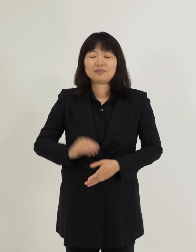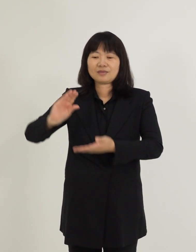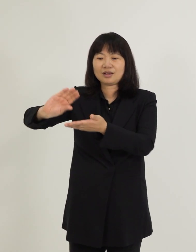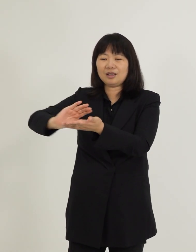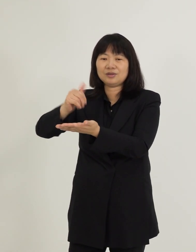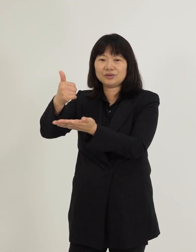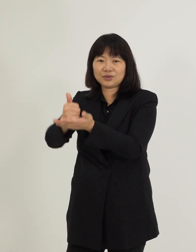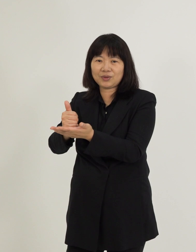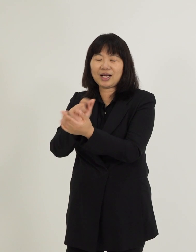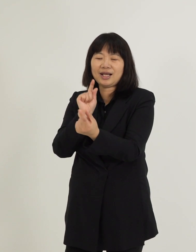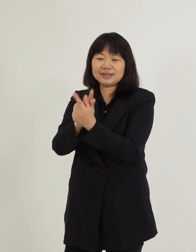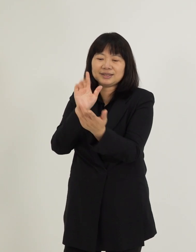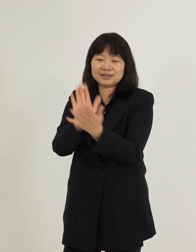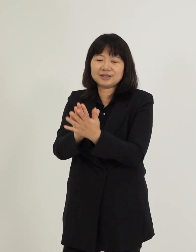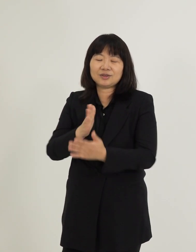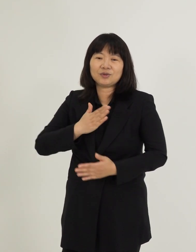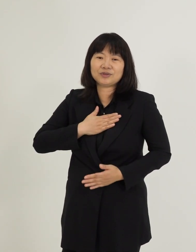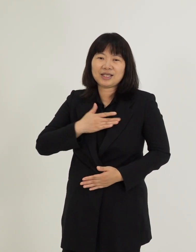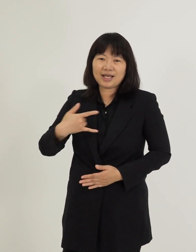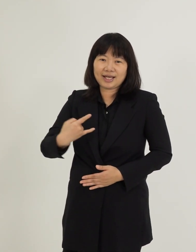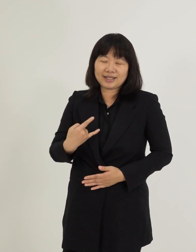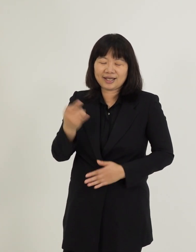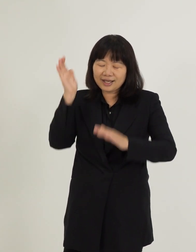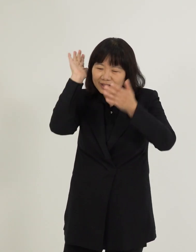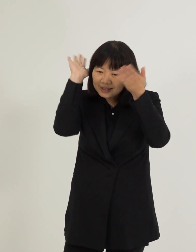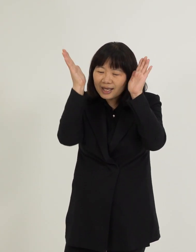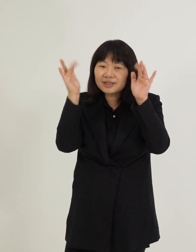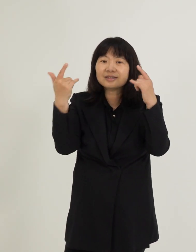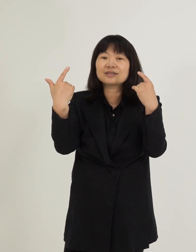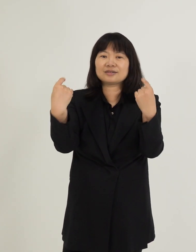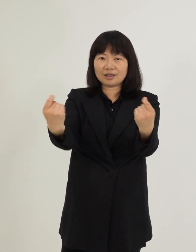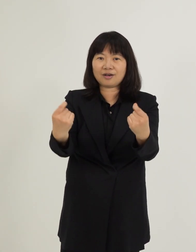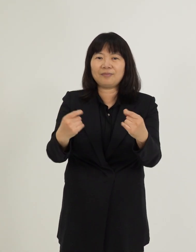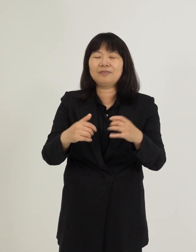그리스도가 친히 우리에게 나귀처럼